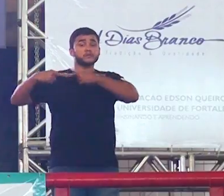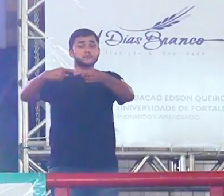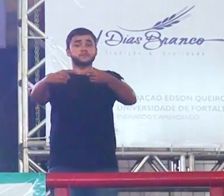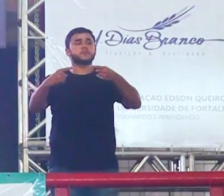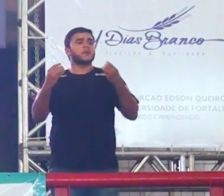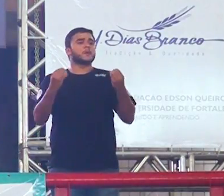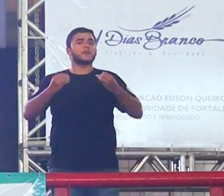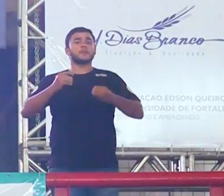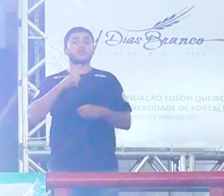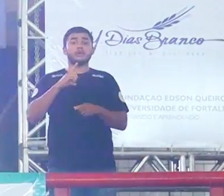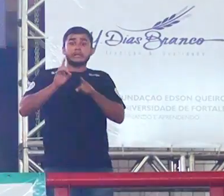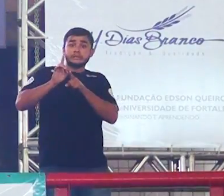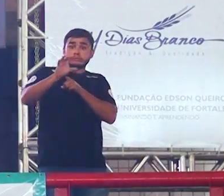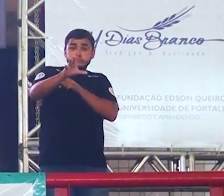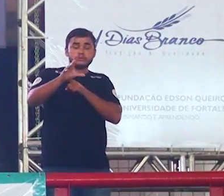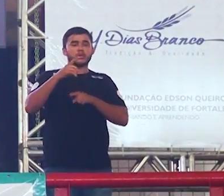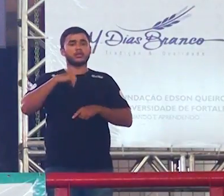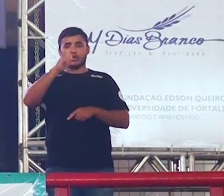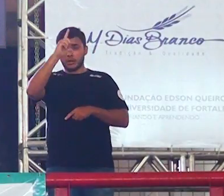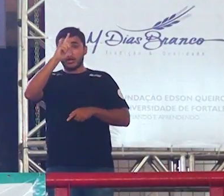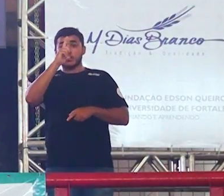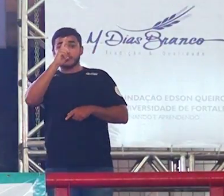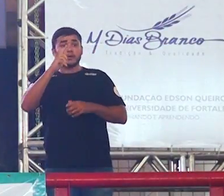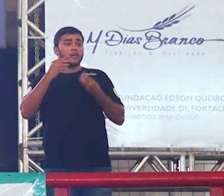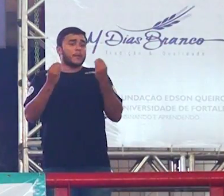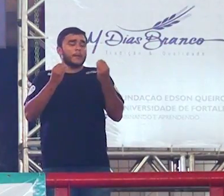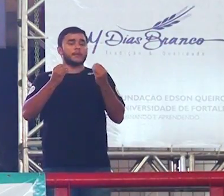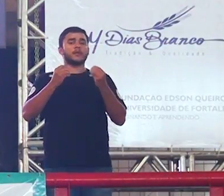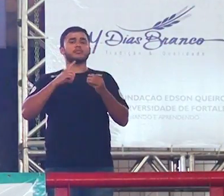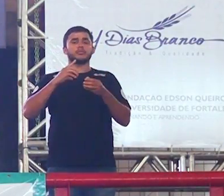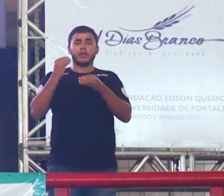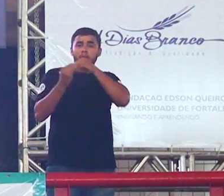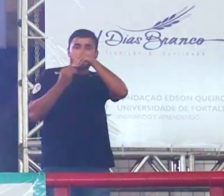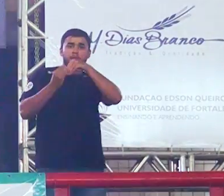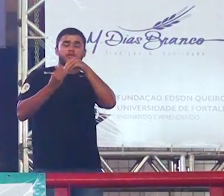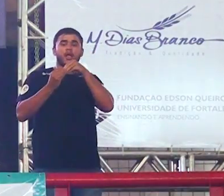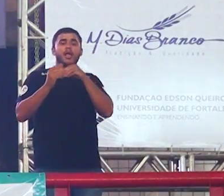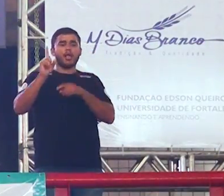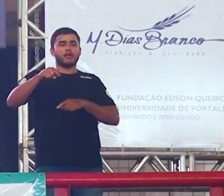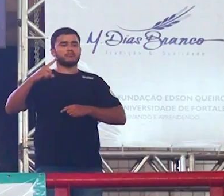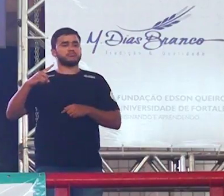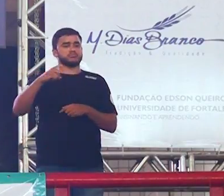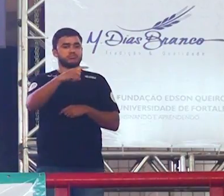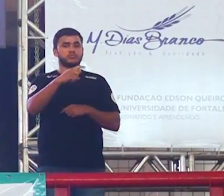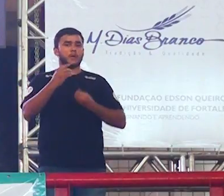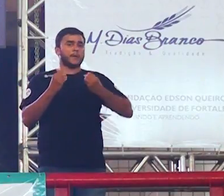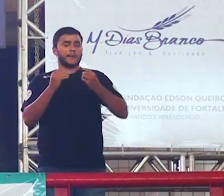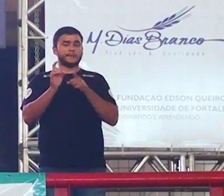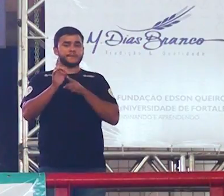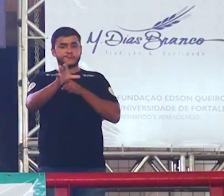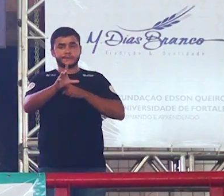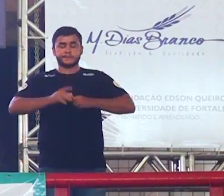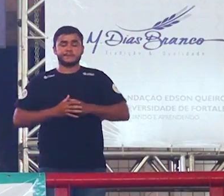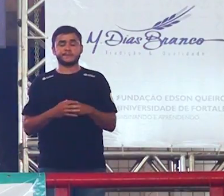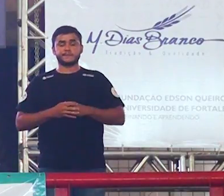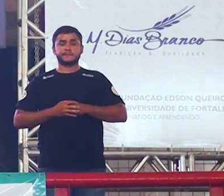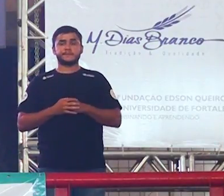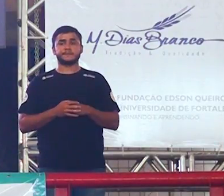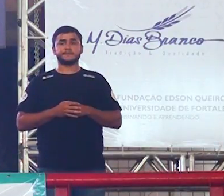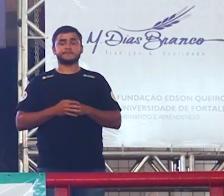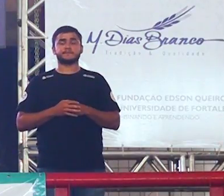a secreção, juntamente com quem? Com o líquido prostático, que vai formar quem? O sêmen, ok?